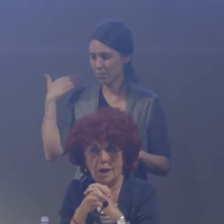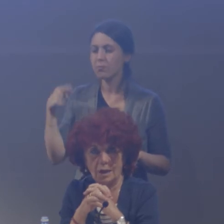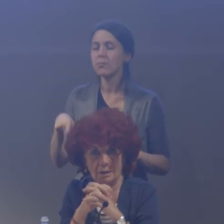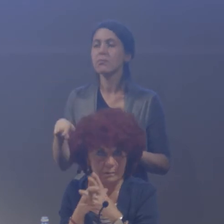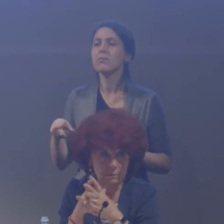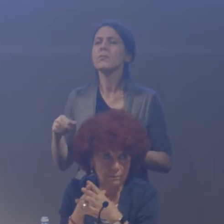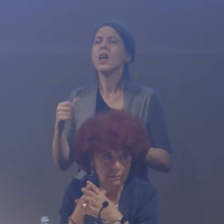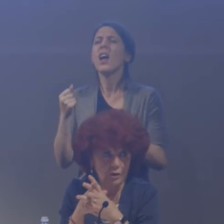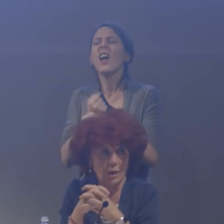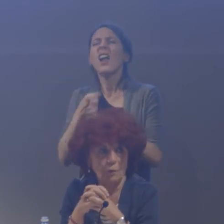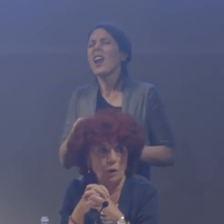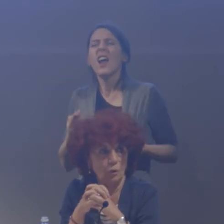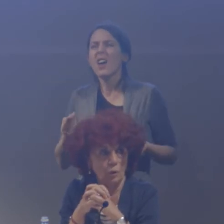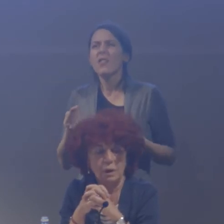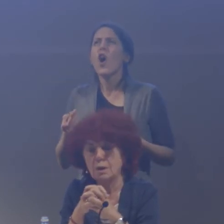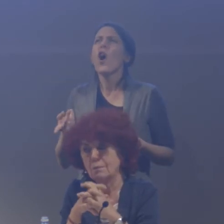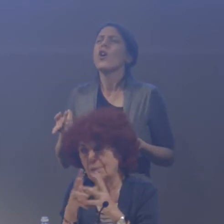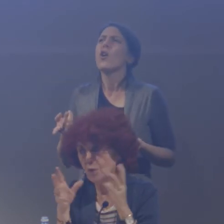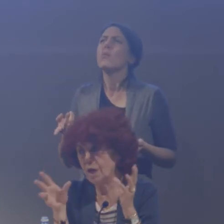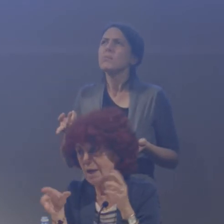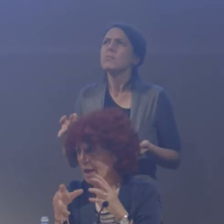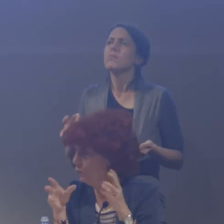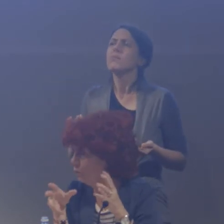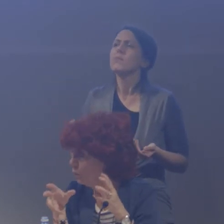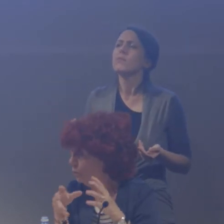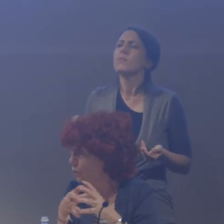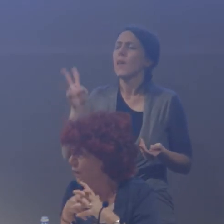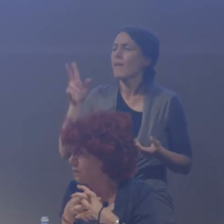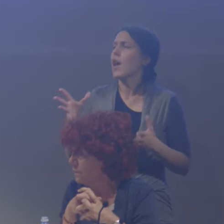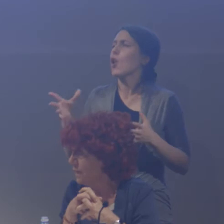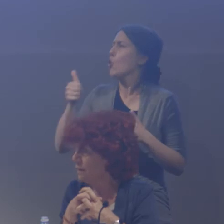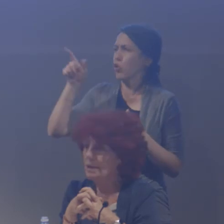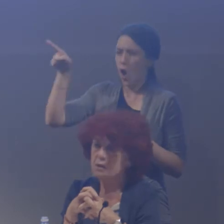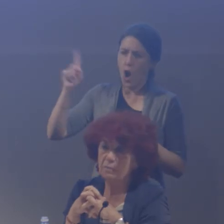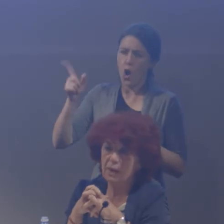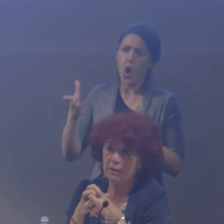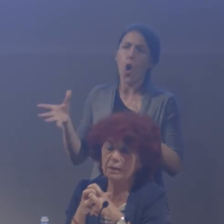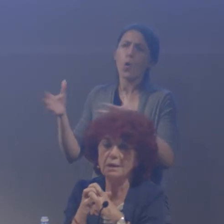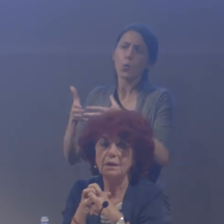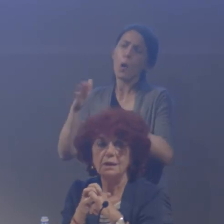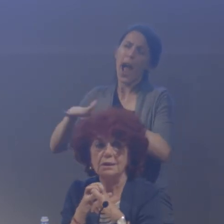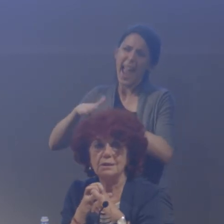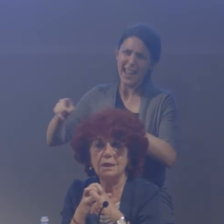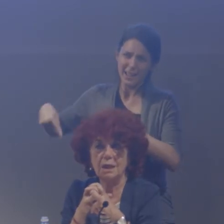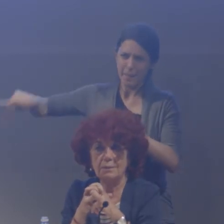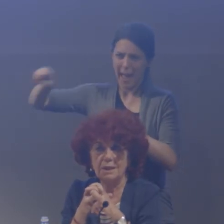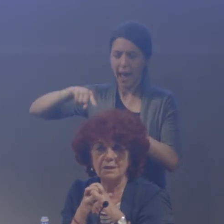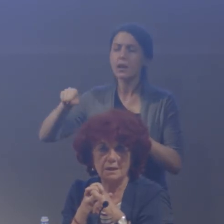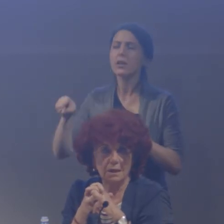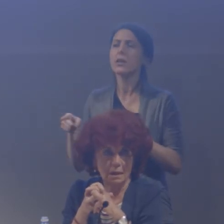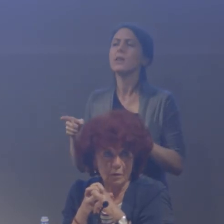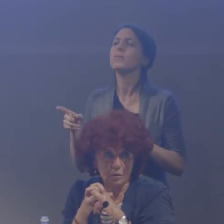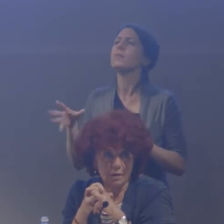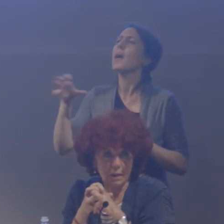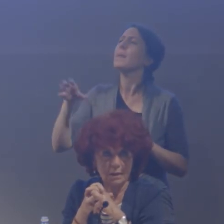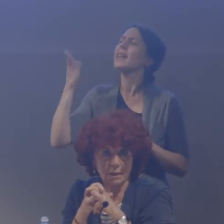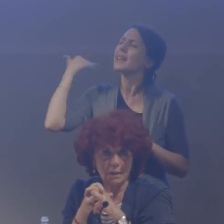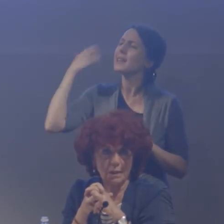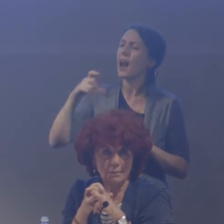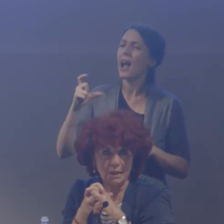chiesto a lui, ma poi anche ad un gruppo di esperte e di esperti, sia dalla ministra